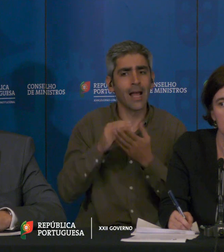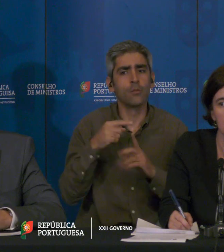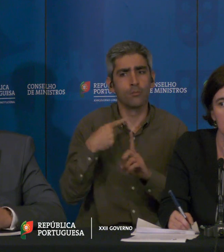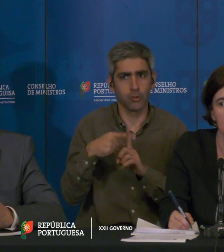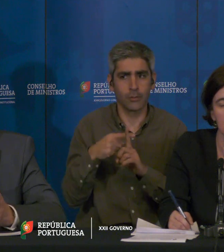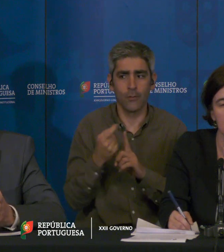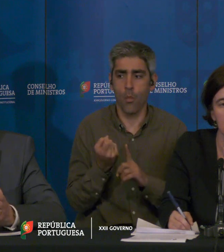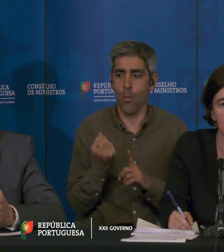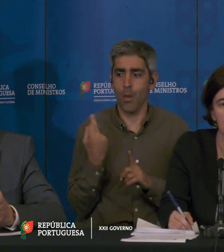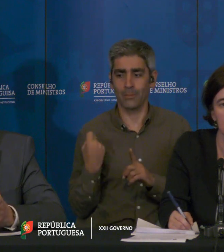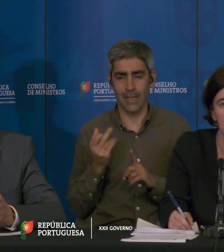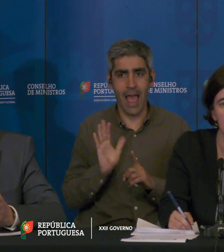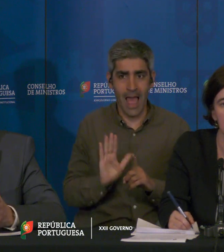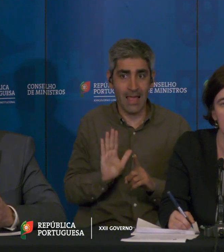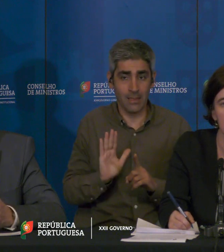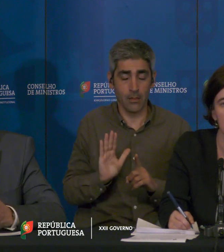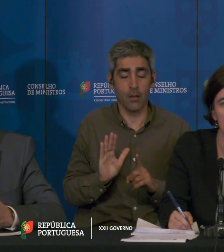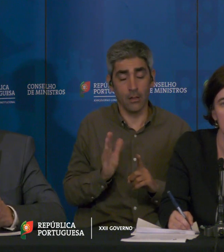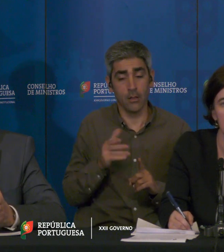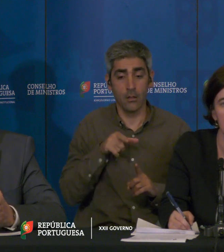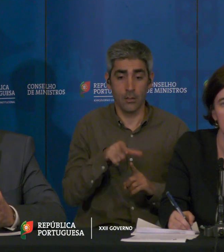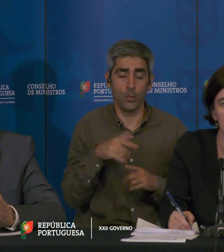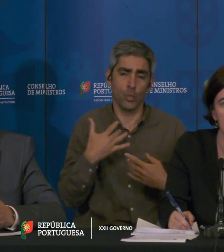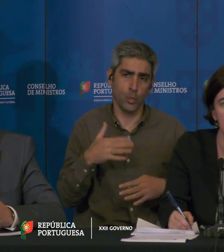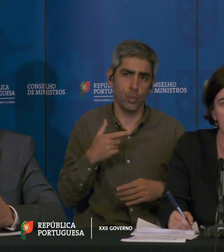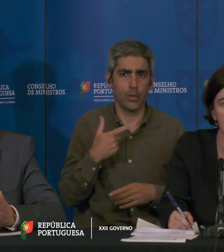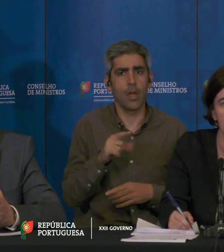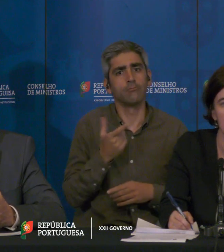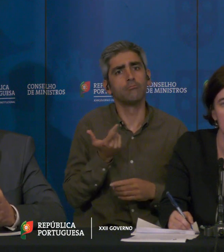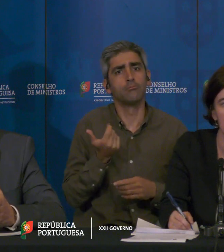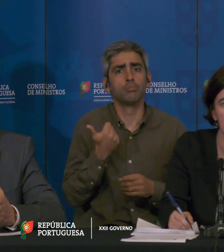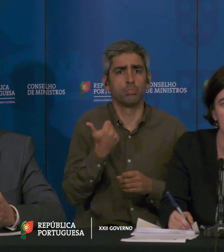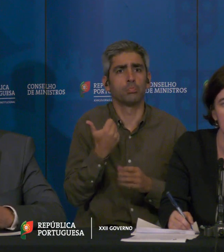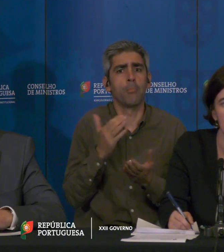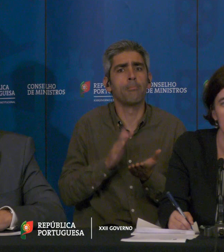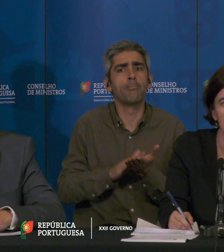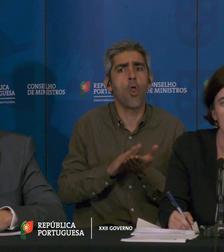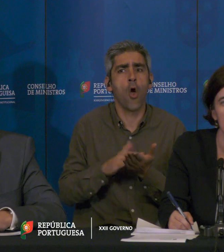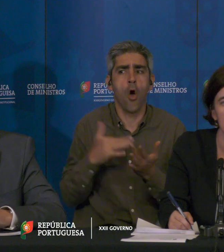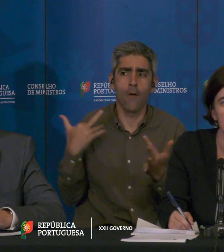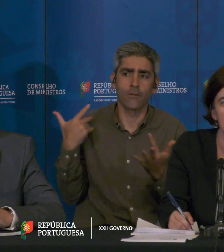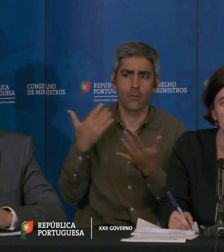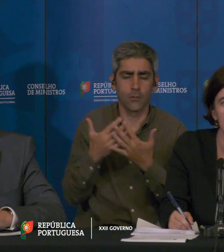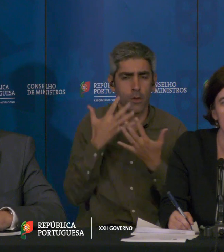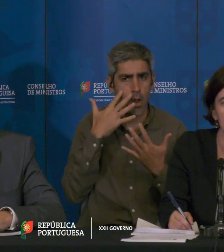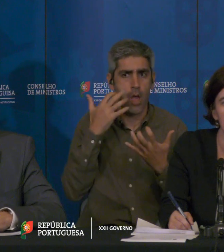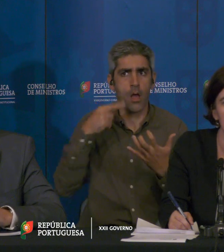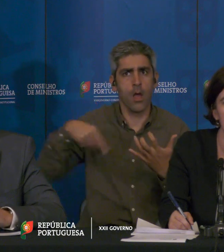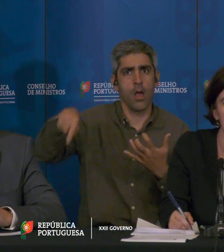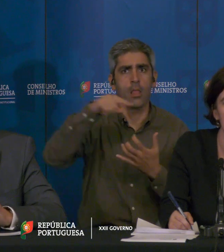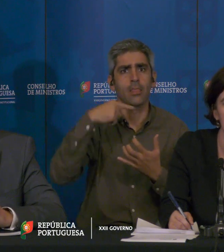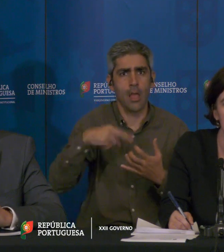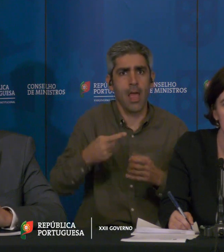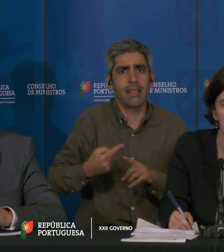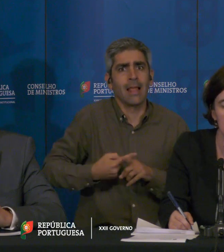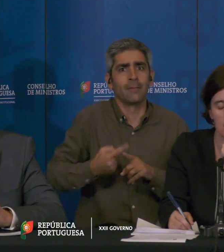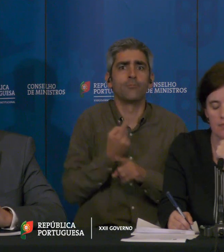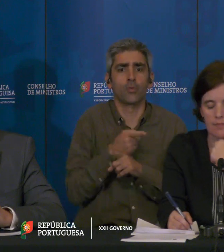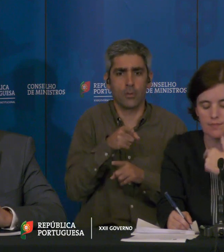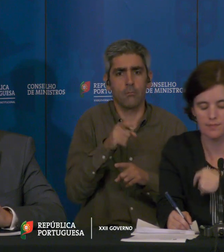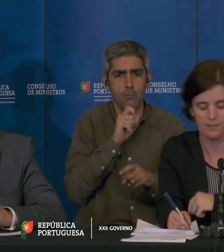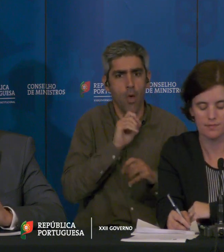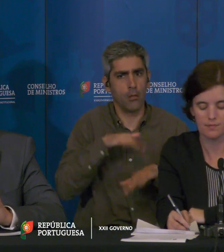passado e é, portanto, uma empresa com uma viabilidade que está demonstrada até pelo interesse dos agentes no